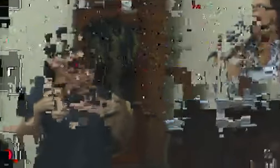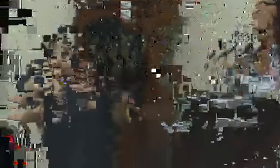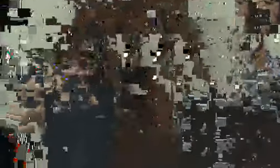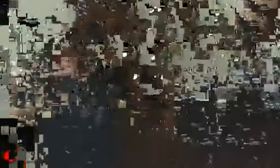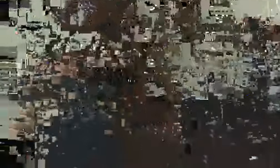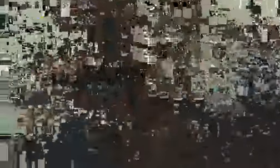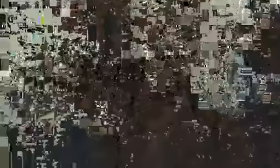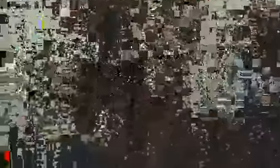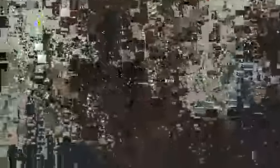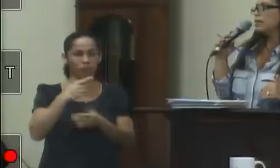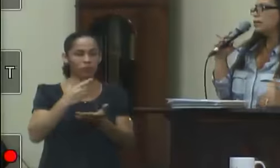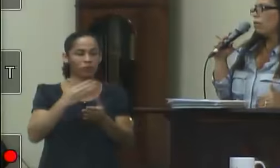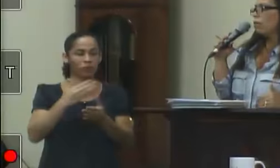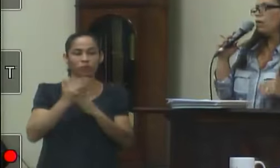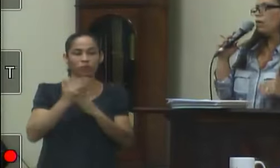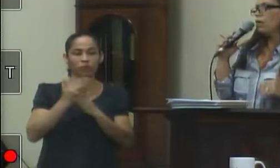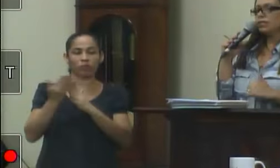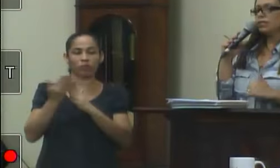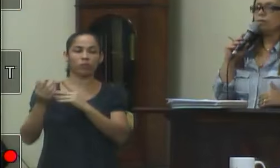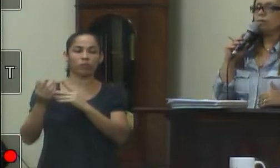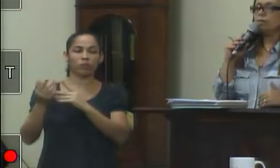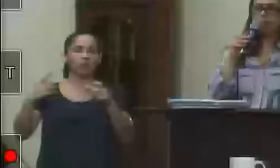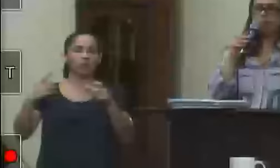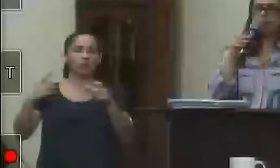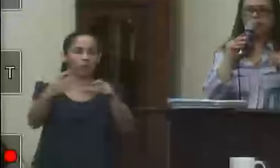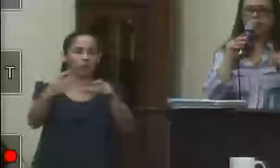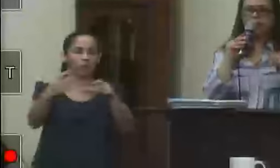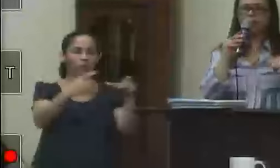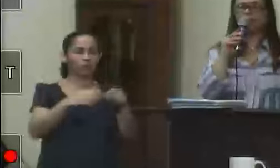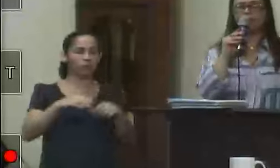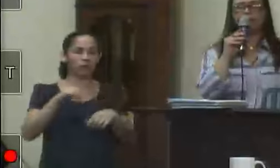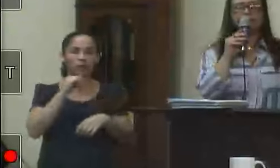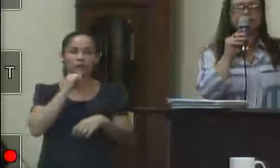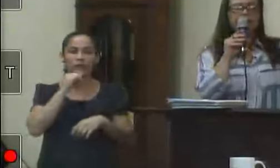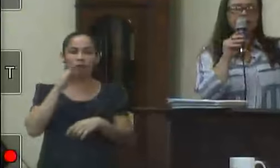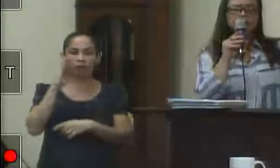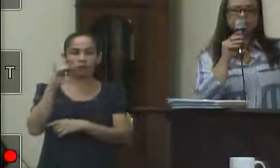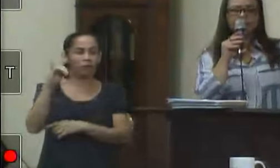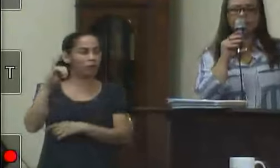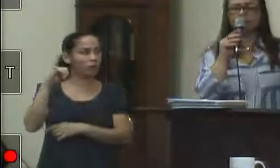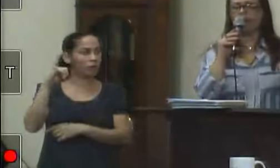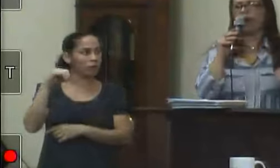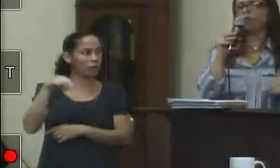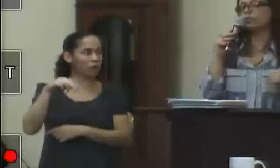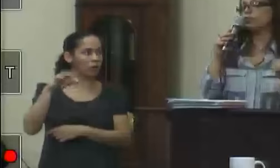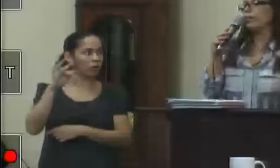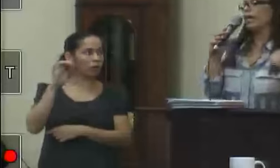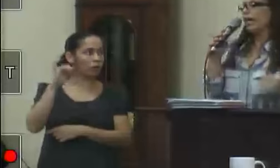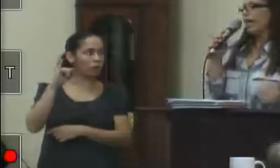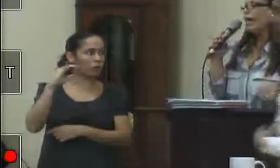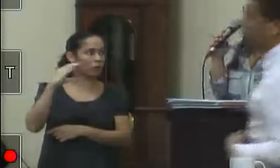vamos redividir alguns territórios. Por exemplo, Benfica, ele fica para a área do centro,